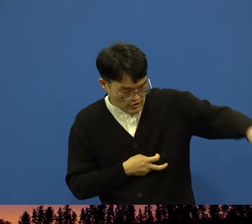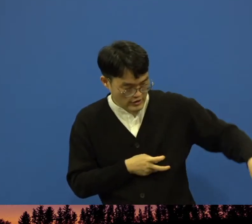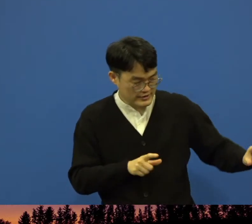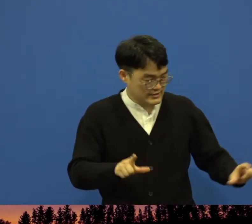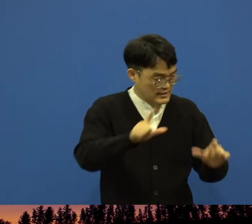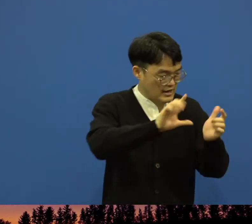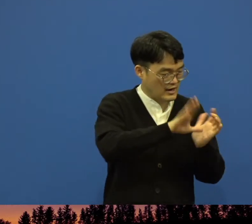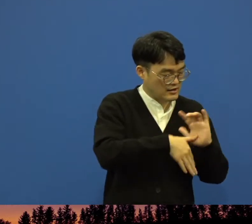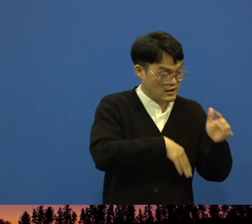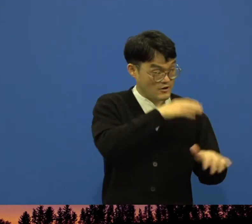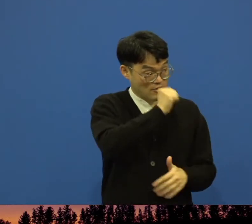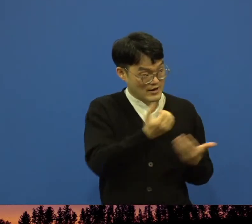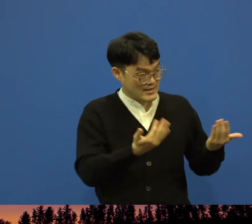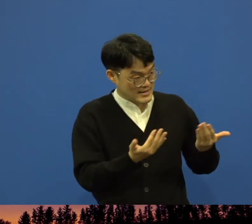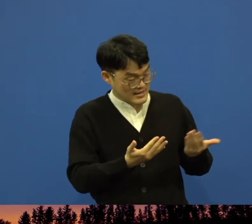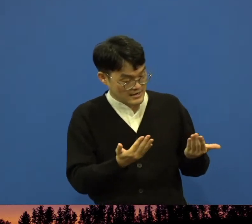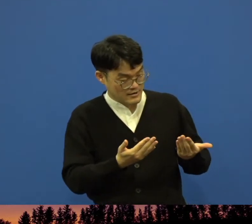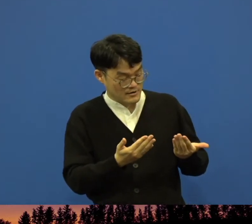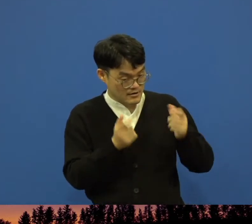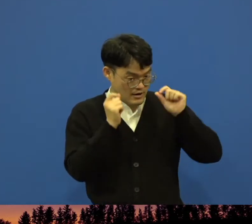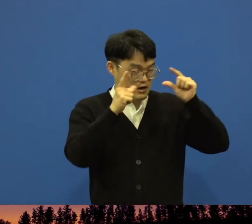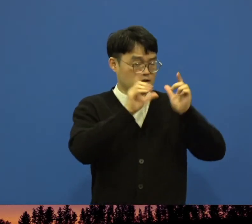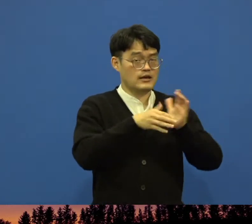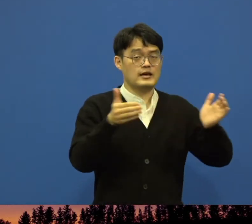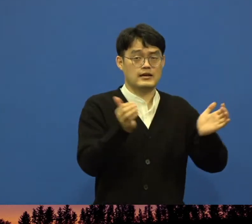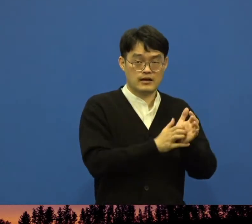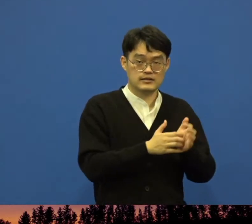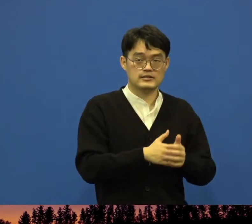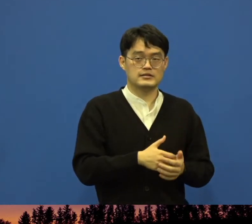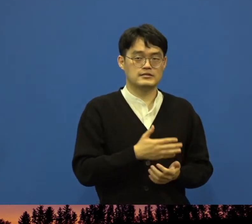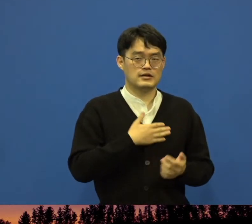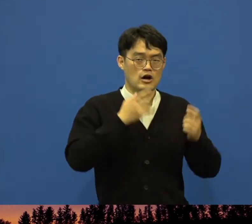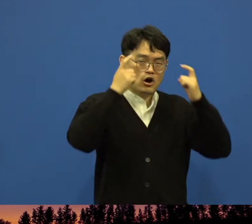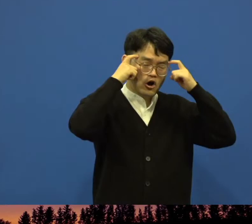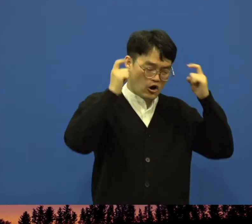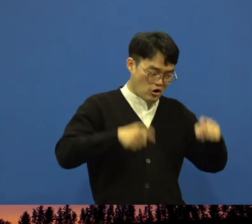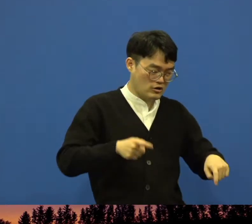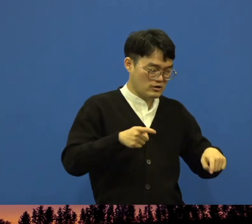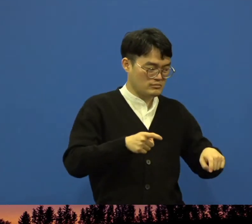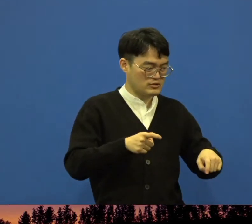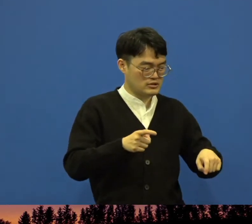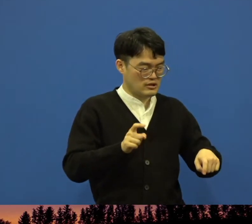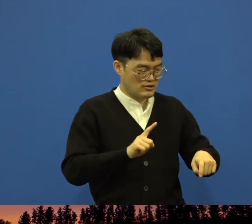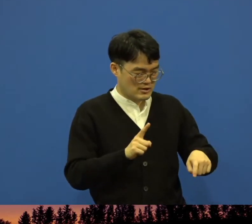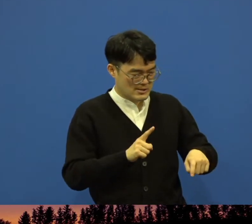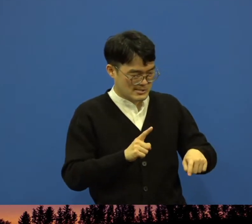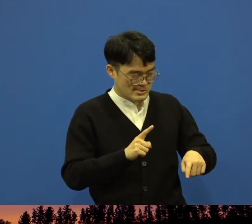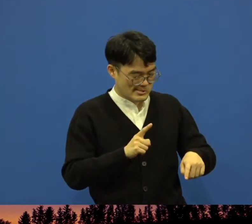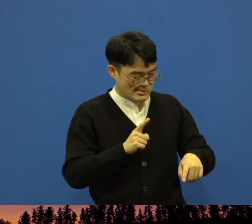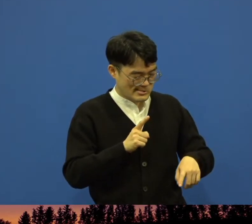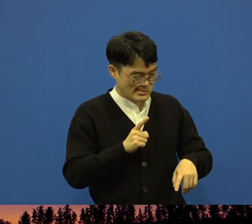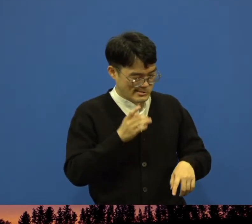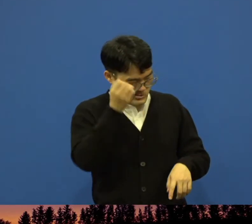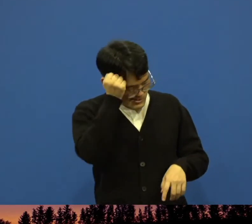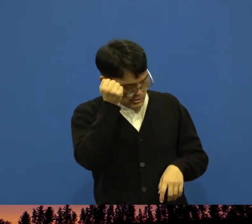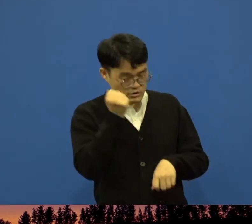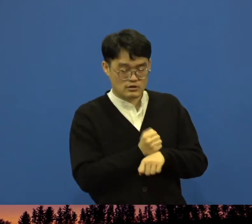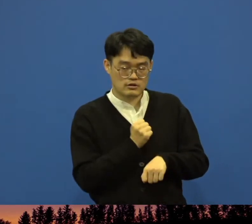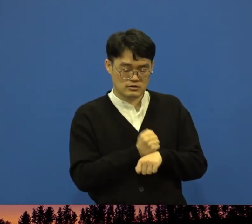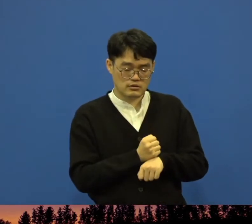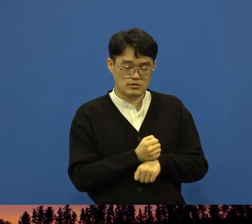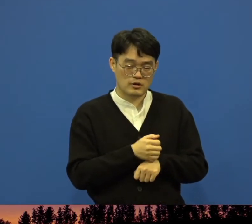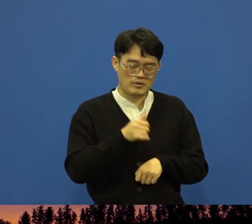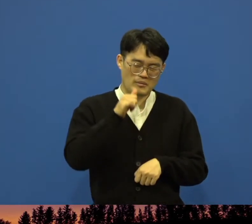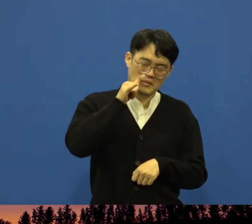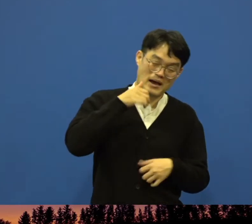것이 선한 일인지를 알아볼 때까지 내 어리석음을 꼭 붙잡아 둘까 하여. 그래서 이 쾌락의 유효기간이